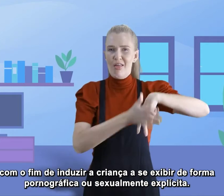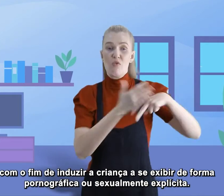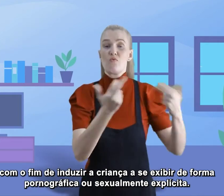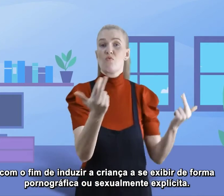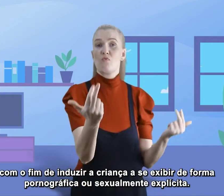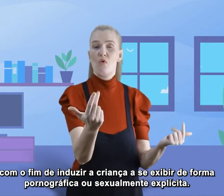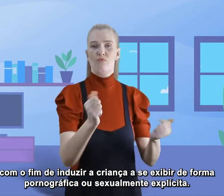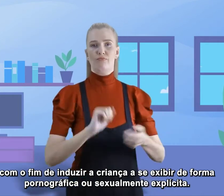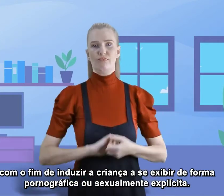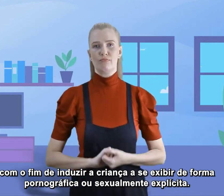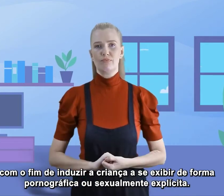explícita.